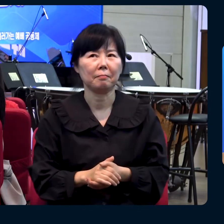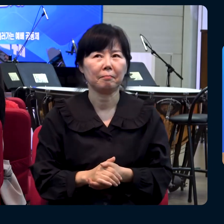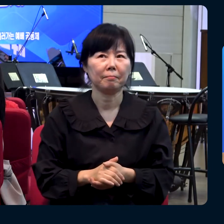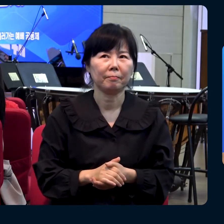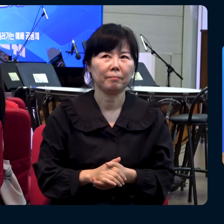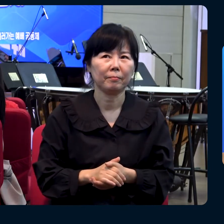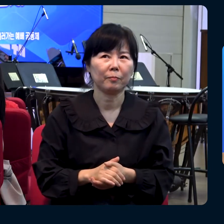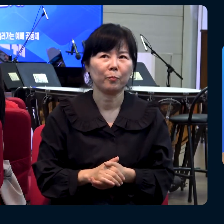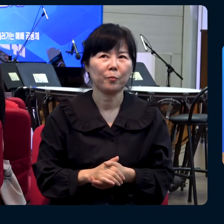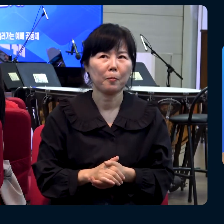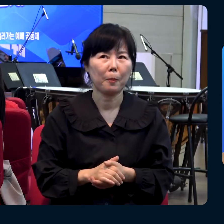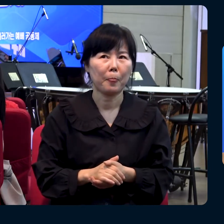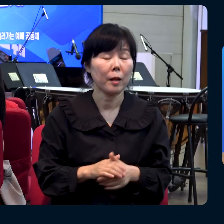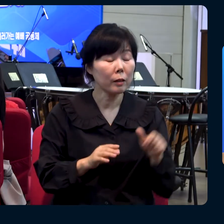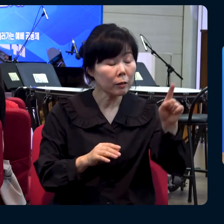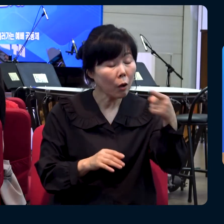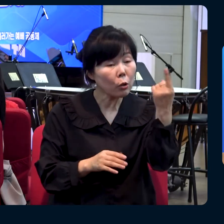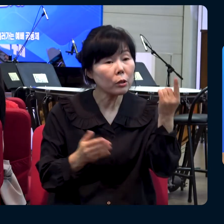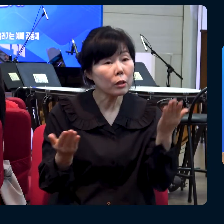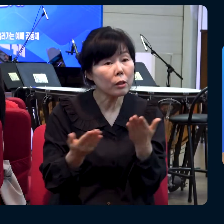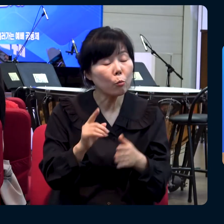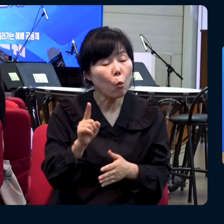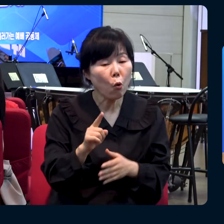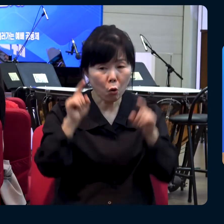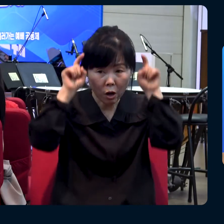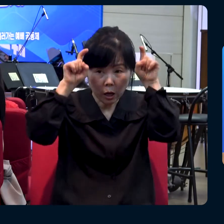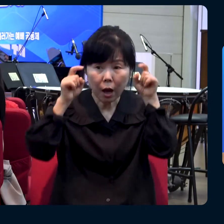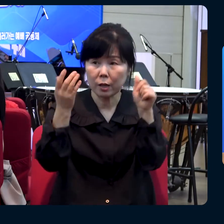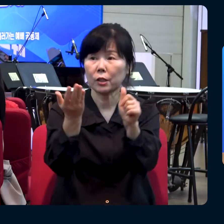다윗은 양을 치는 들판에서